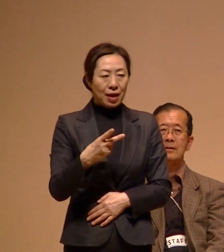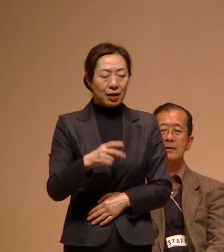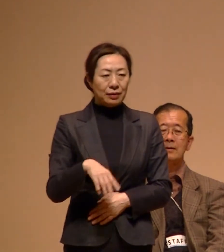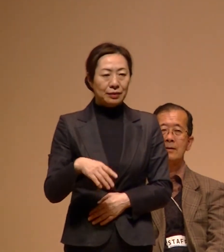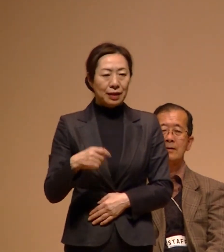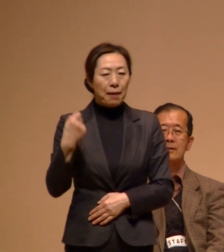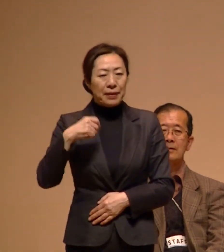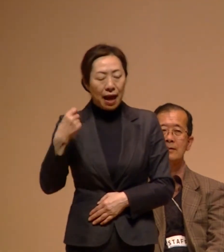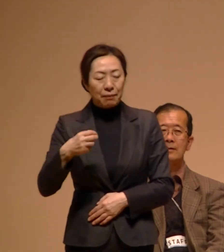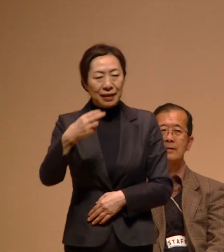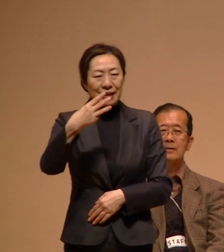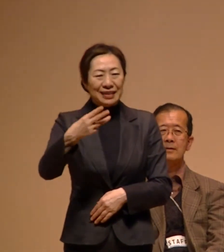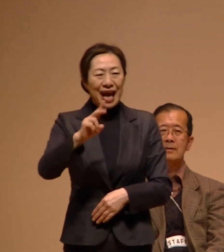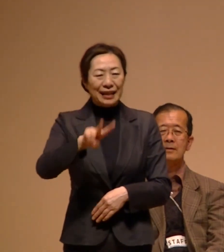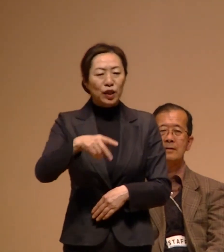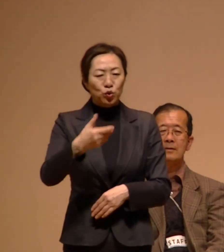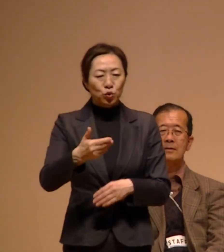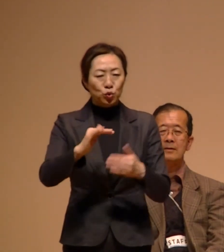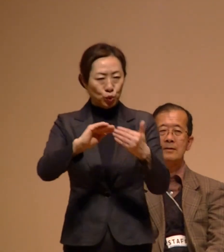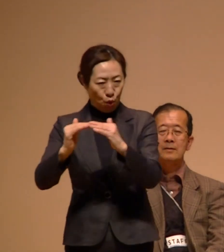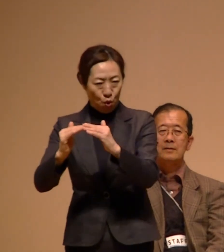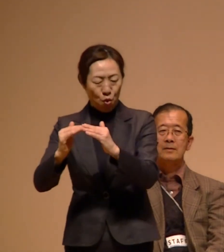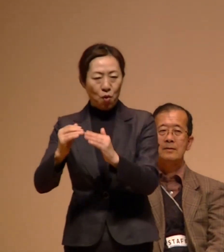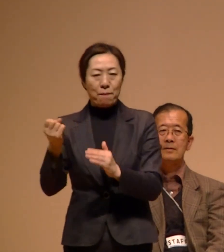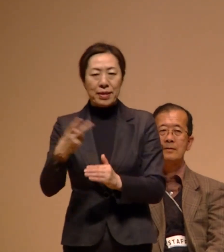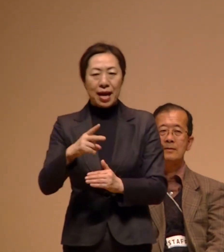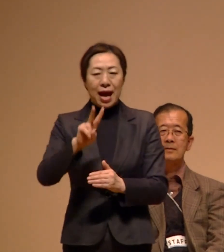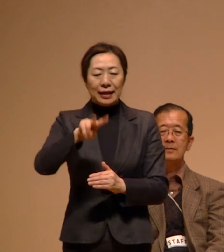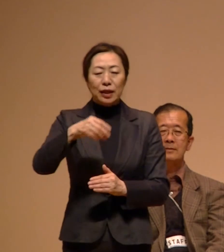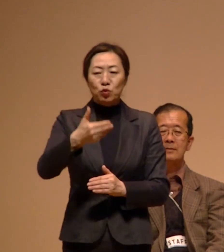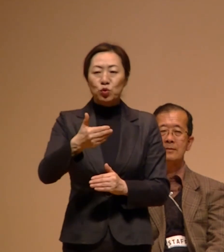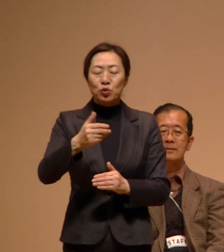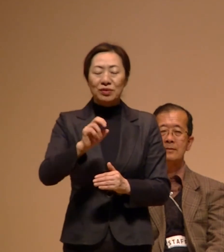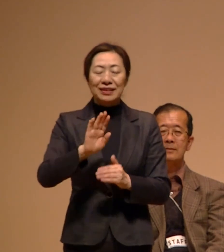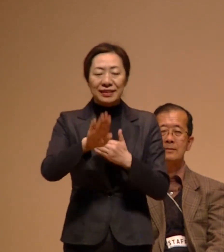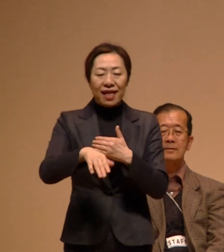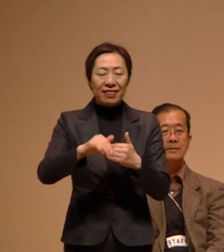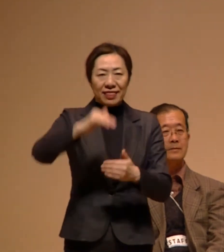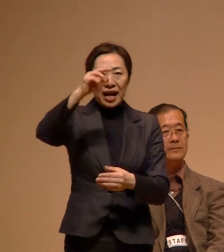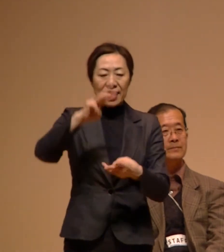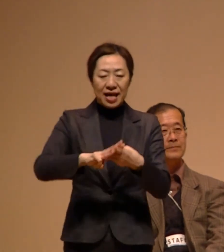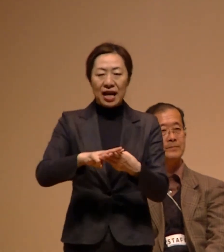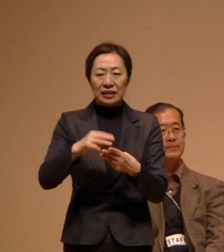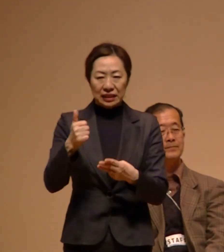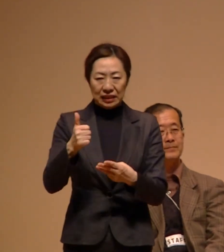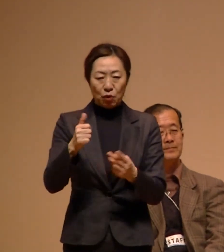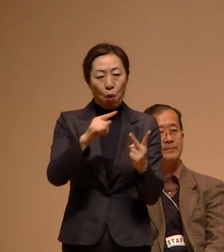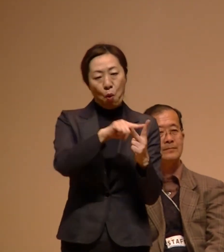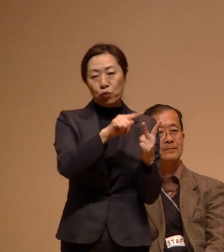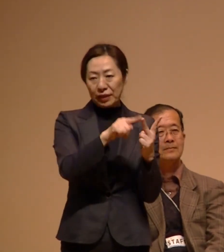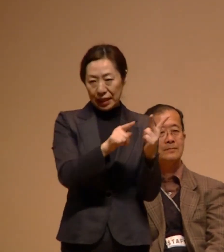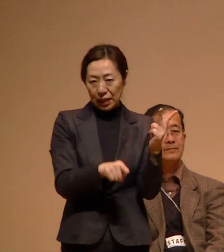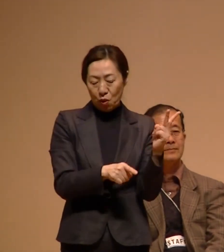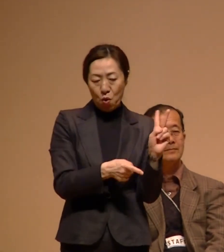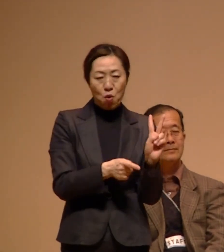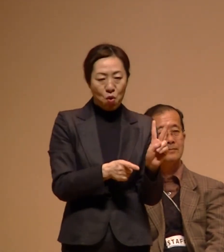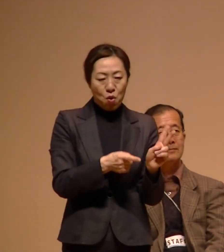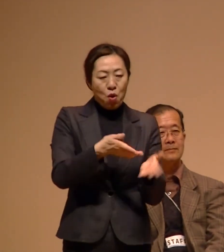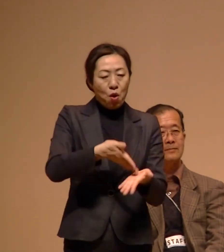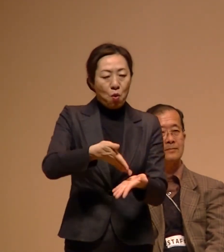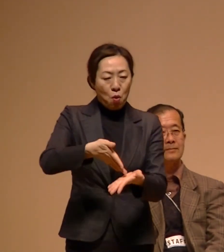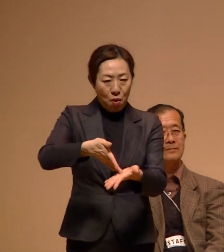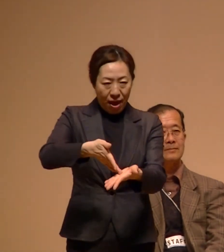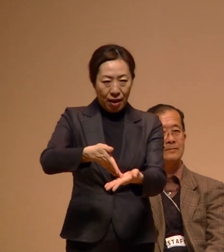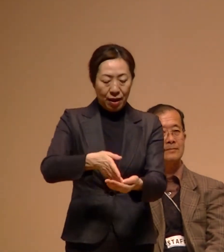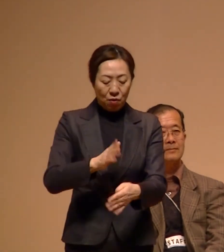南三陸町、そして、陸前高田市の方のお声、本当にありがとう